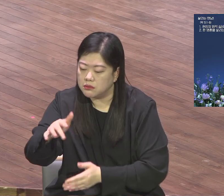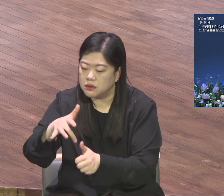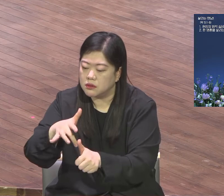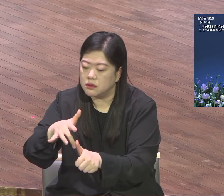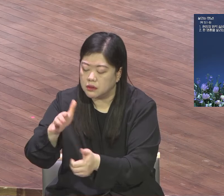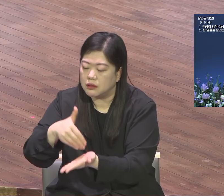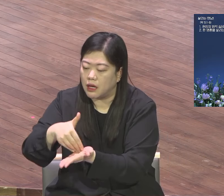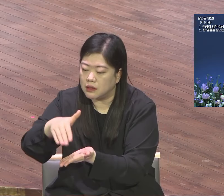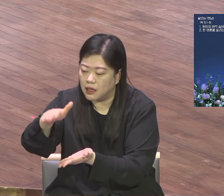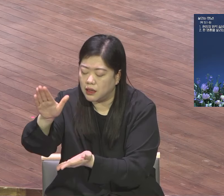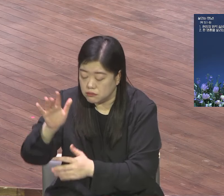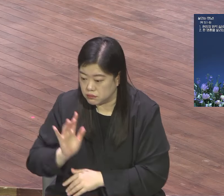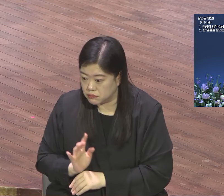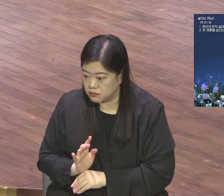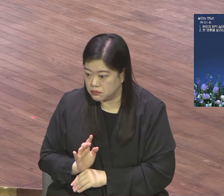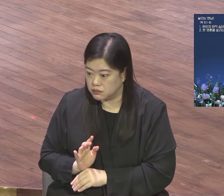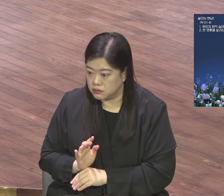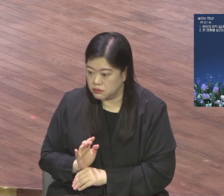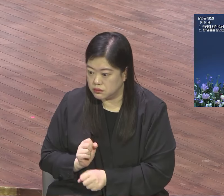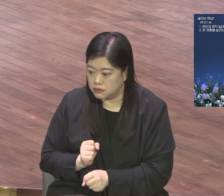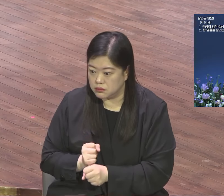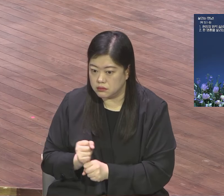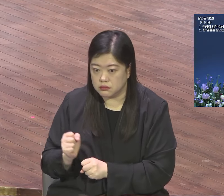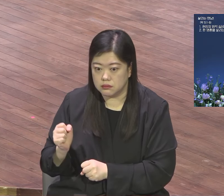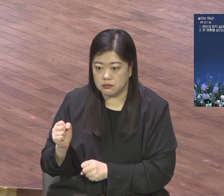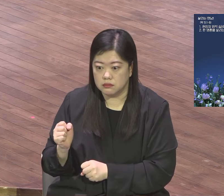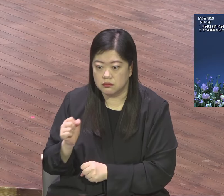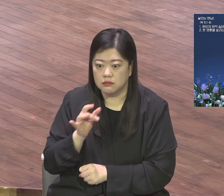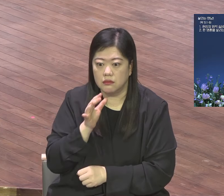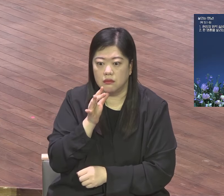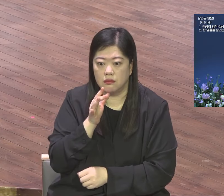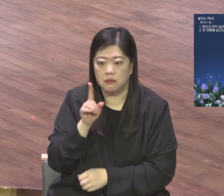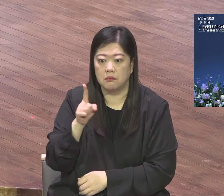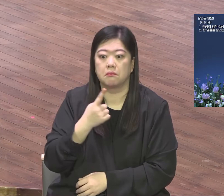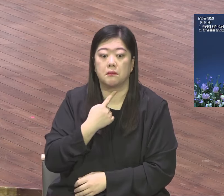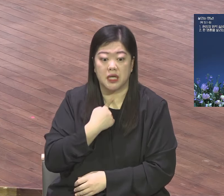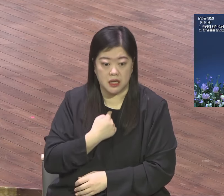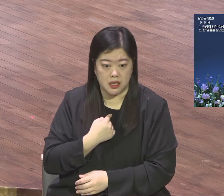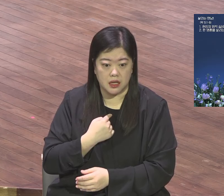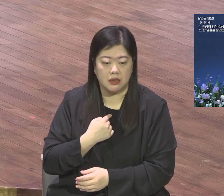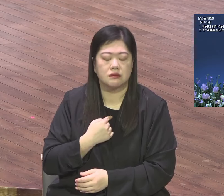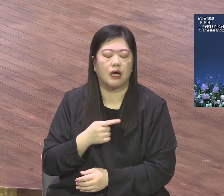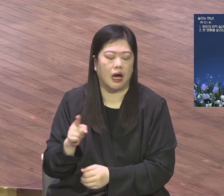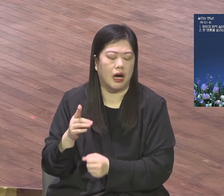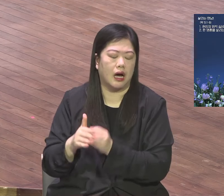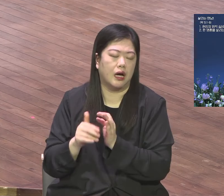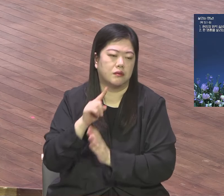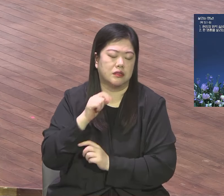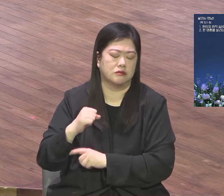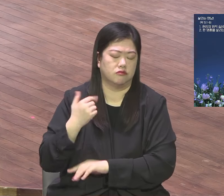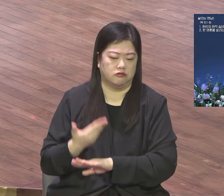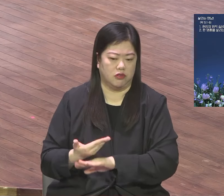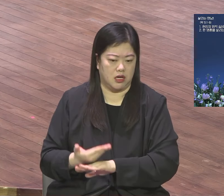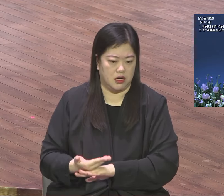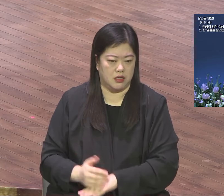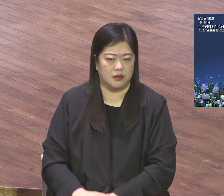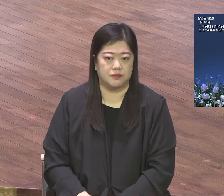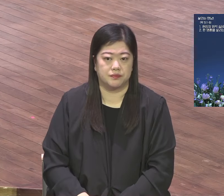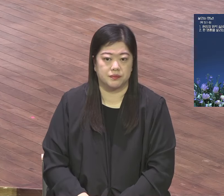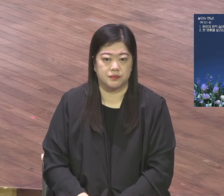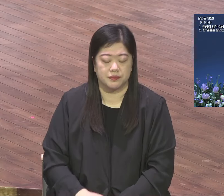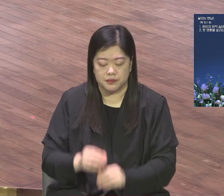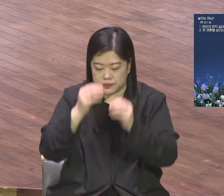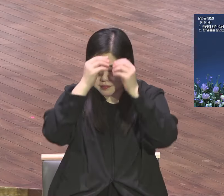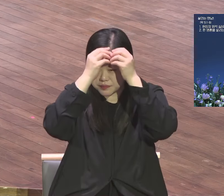양집사 있잖아요. 교회를 우리가 안 다닐 때 어머니가 빙의가 들어와가지고 귀신